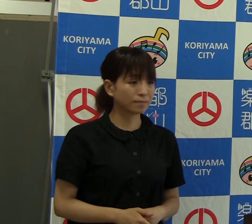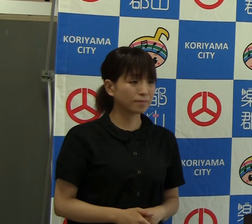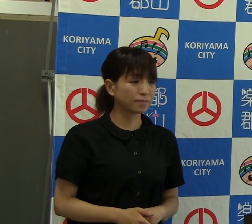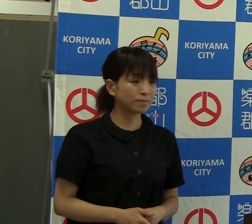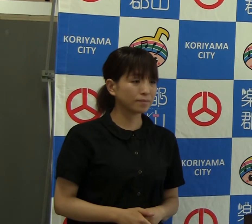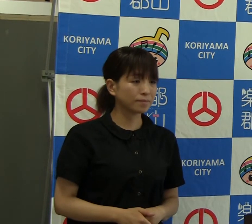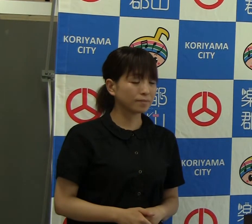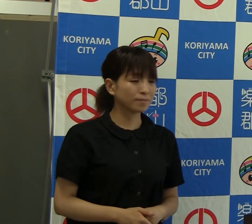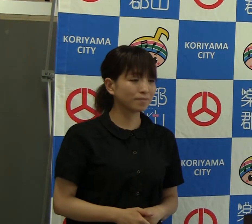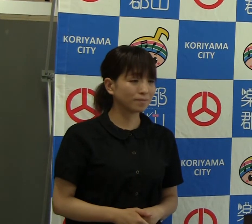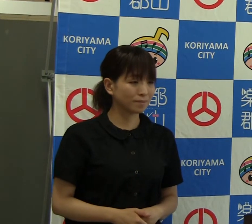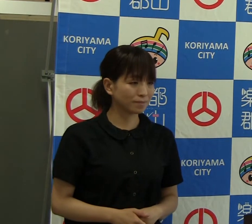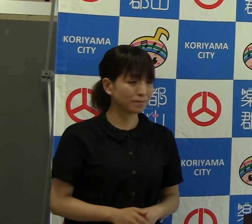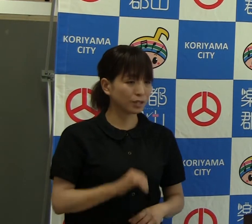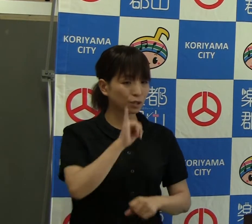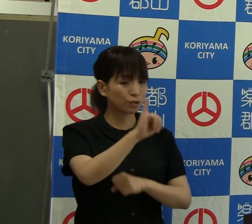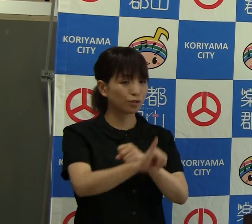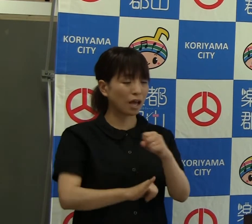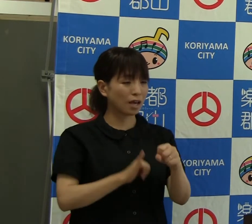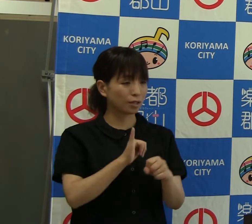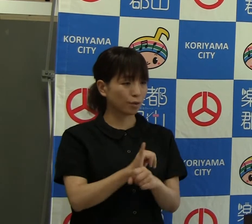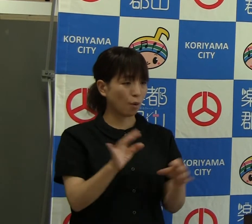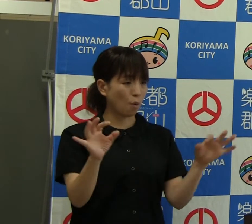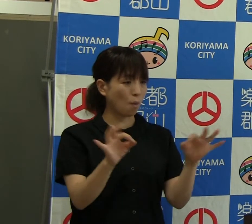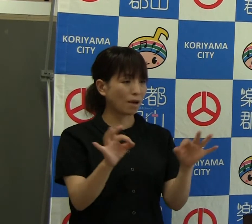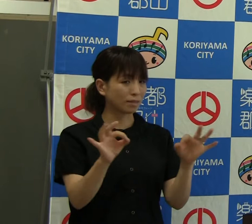クラウドファンディングの関連で、